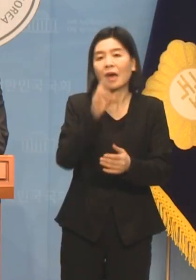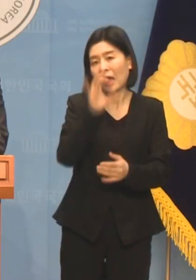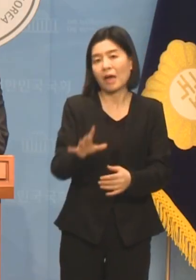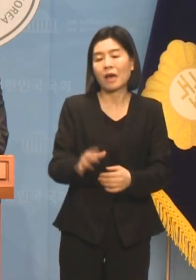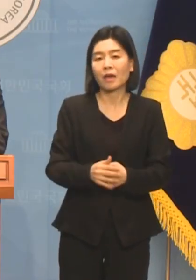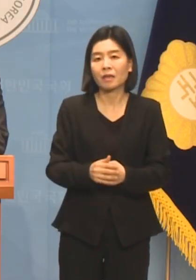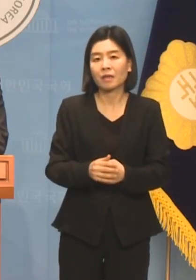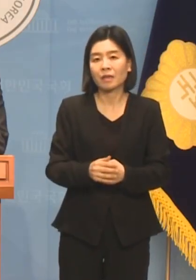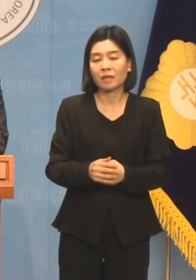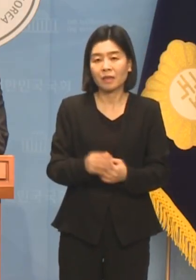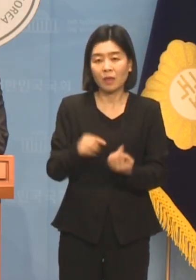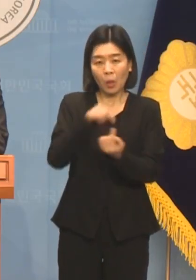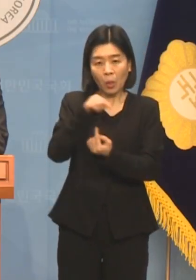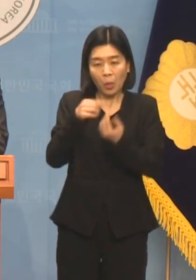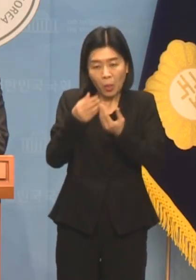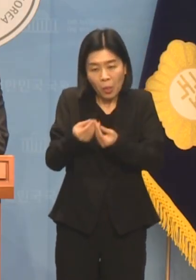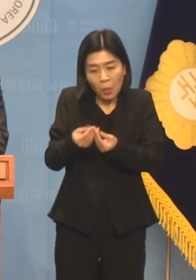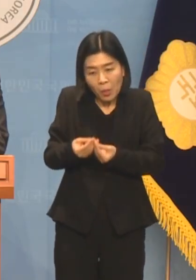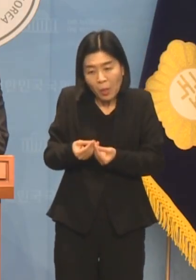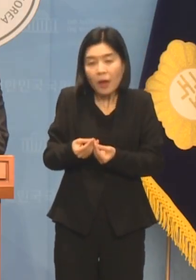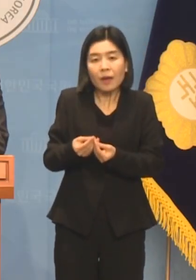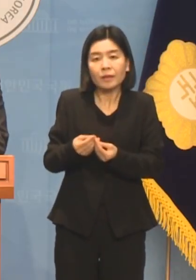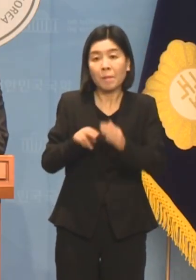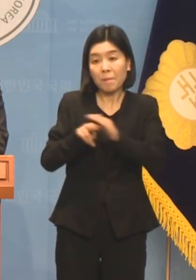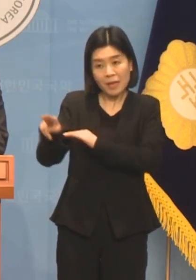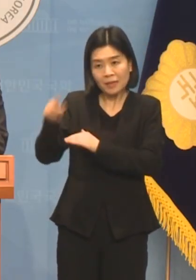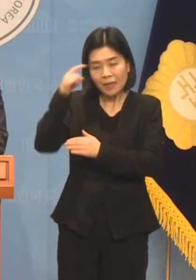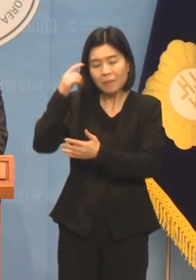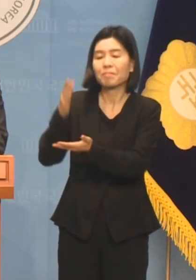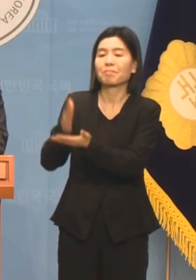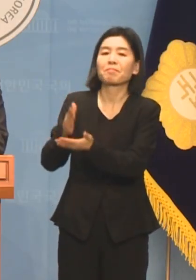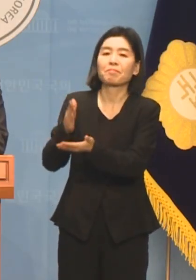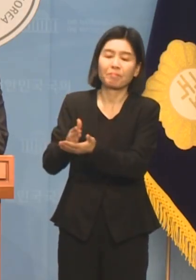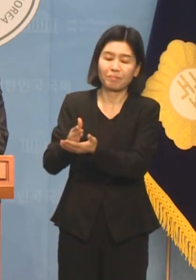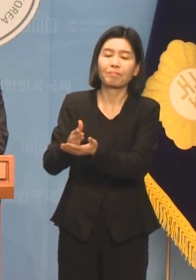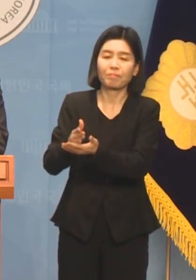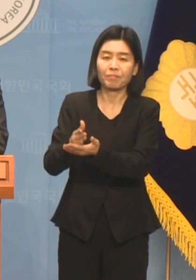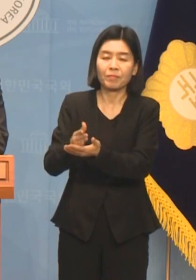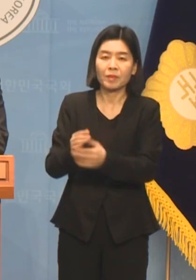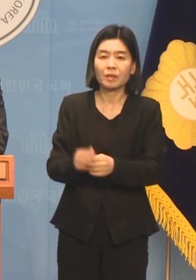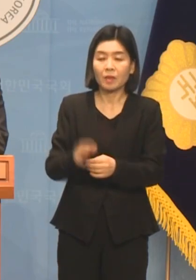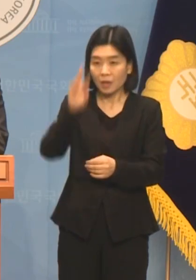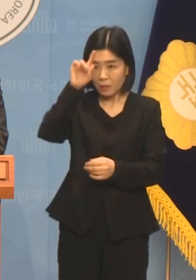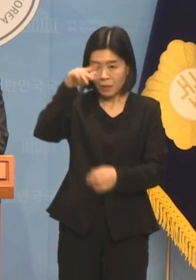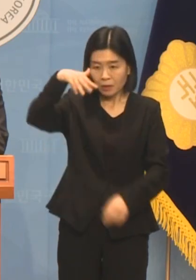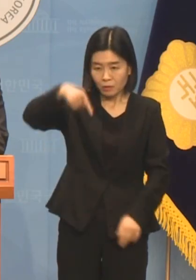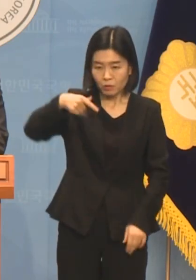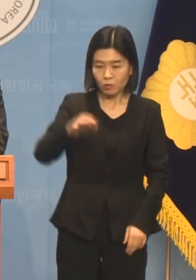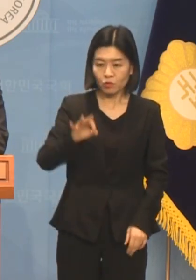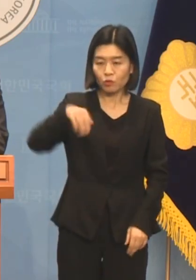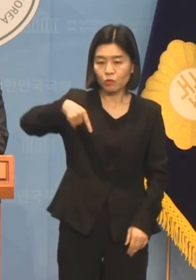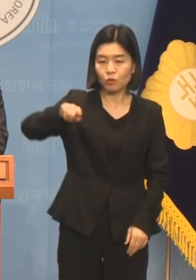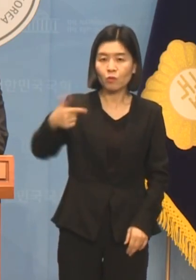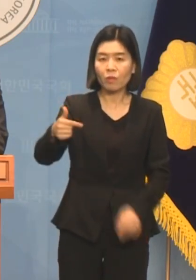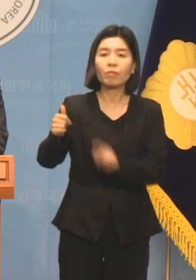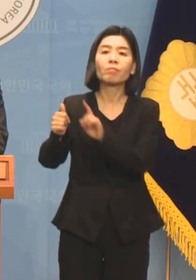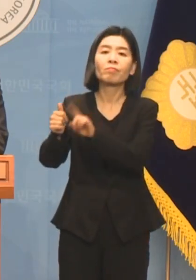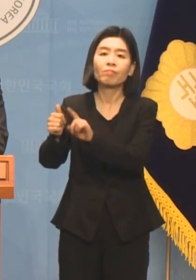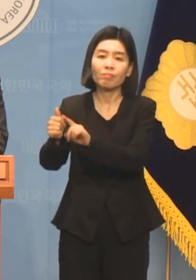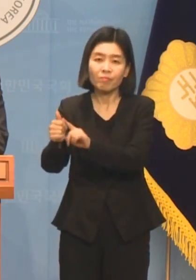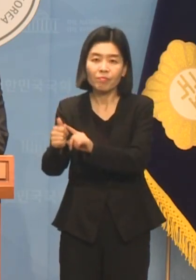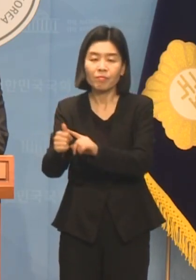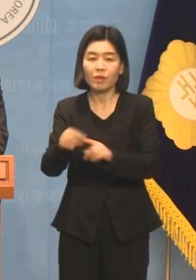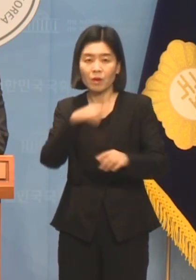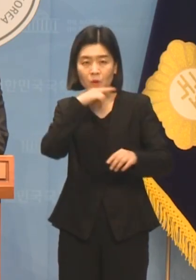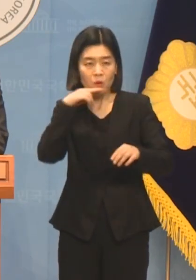변명으로 상황을 모면할 생각은 꿈도 꾸지 마십시오. 만일 박충건 의원이 끝까지